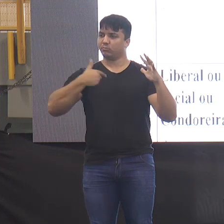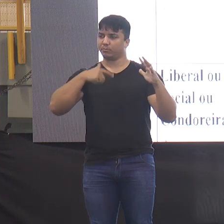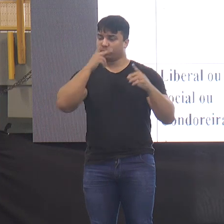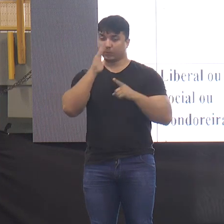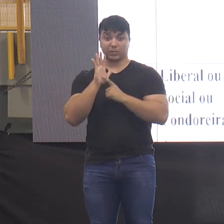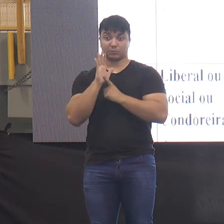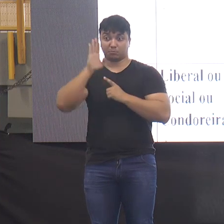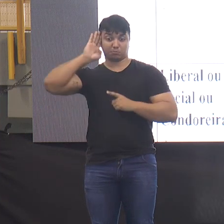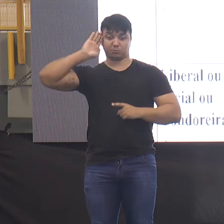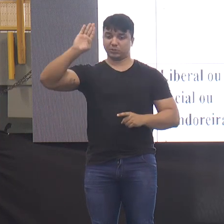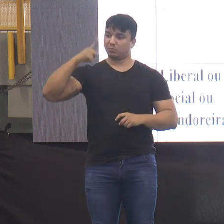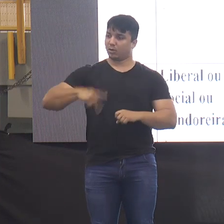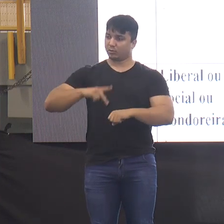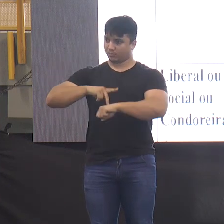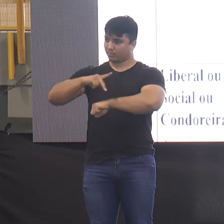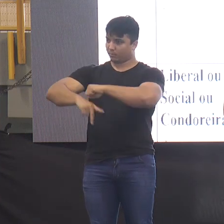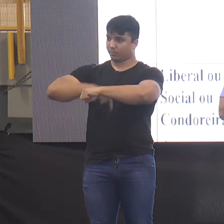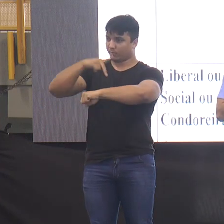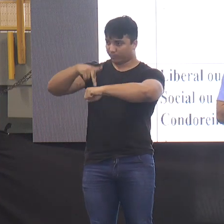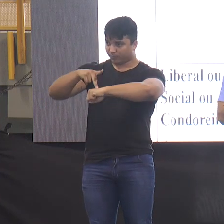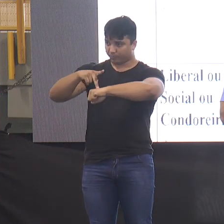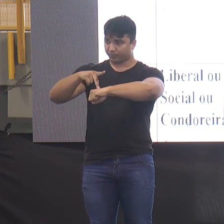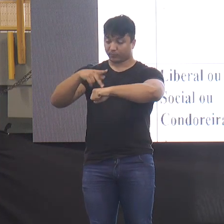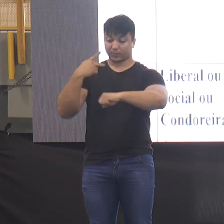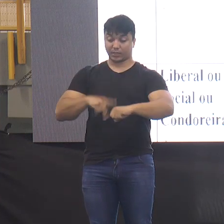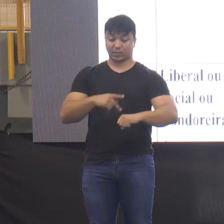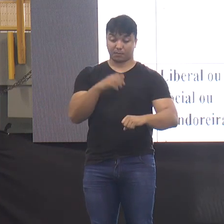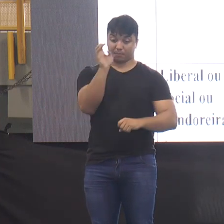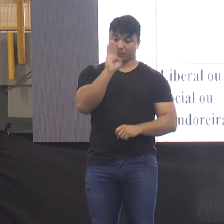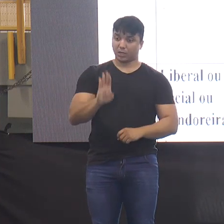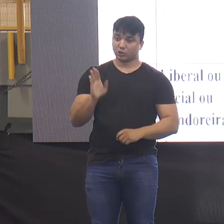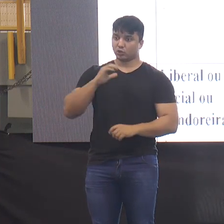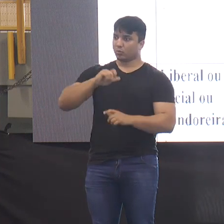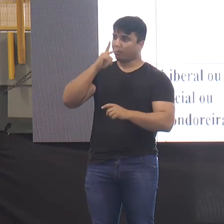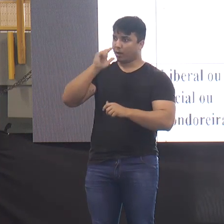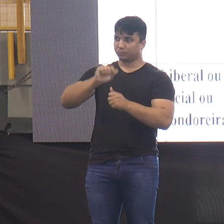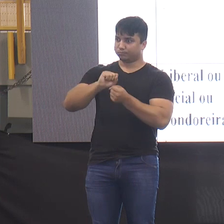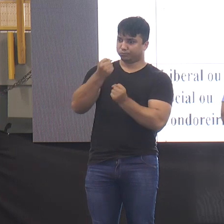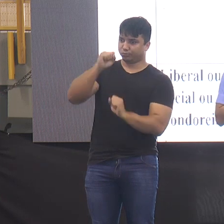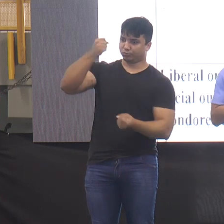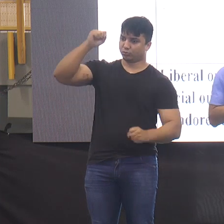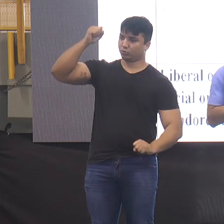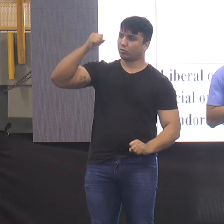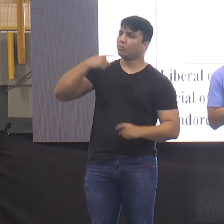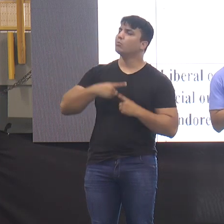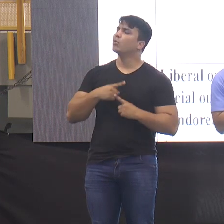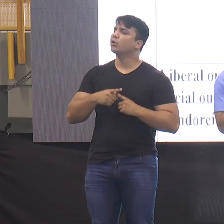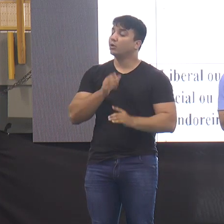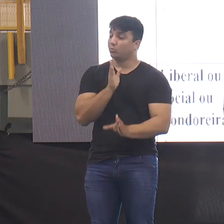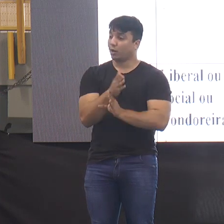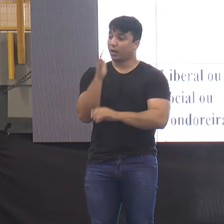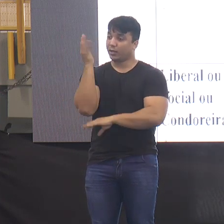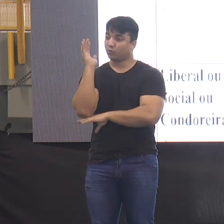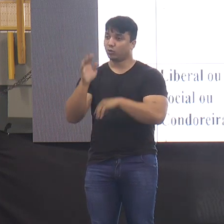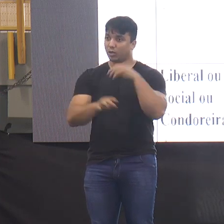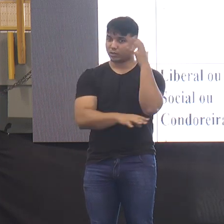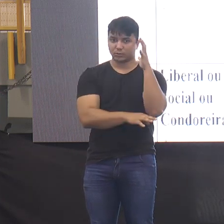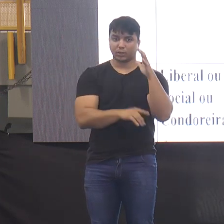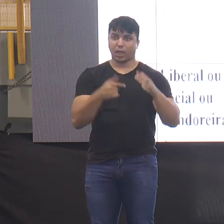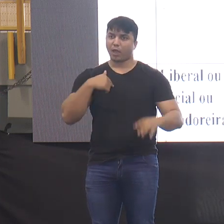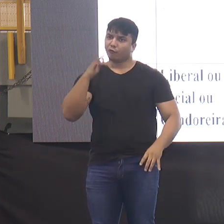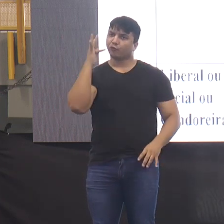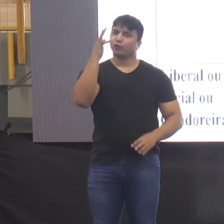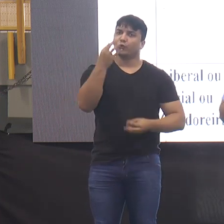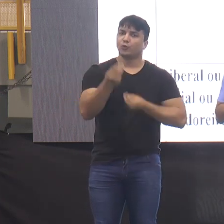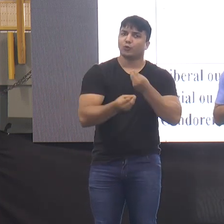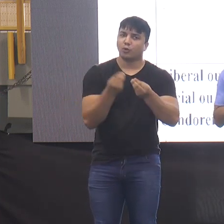da grandeza da pátria. O Brasil é um país grande por causa da sua natureza. O Brasil é o país do futuro por